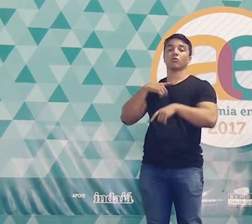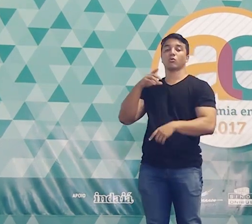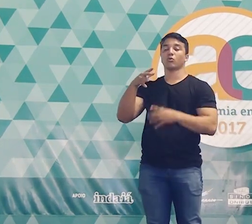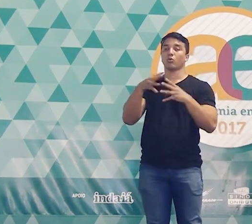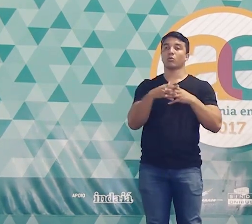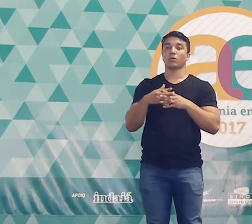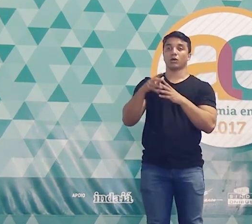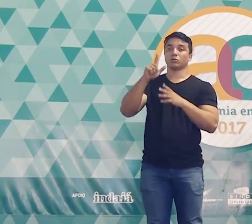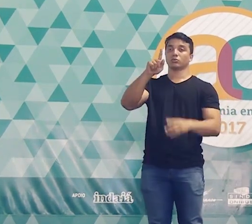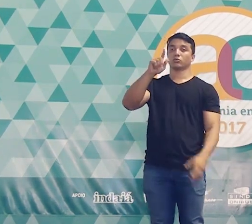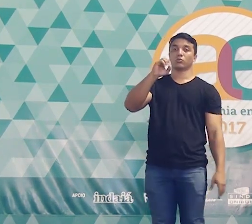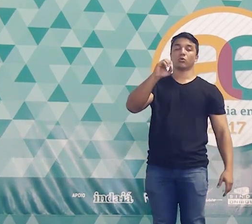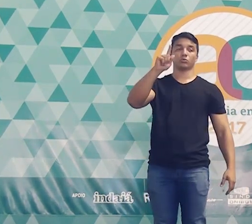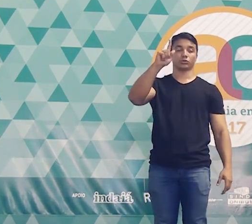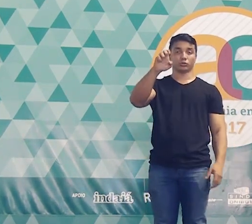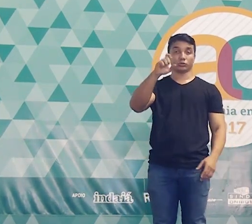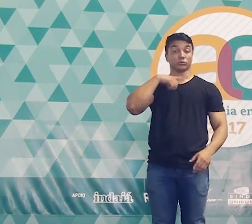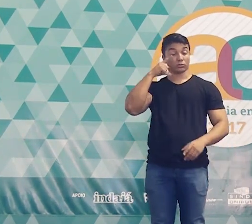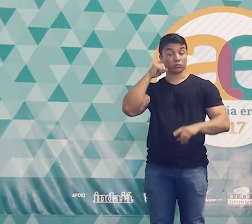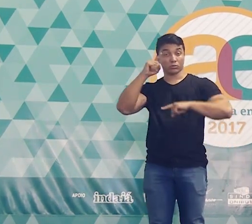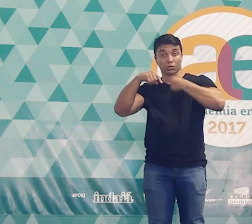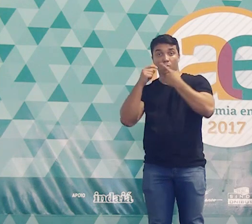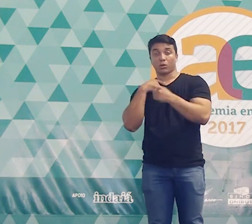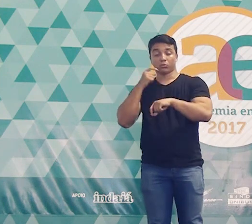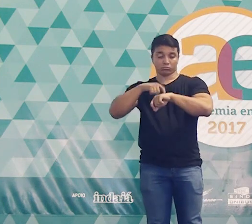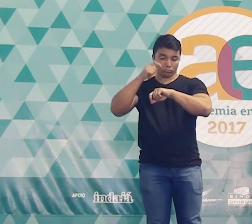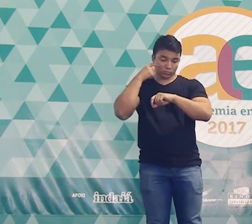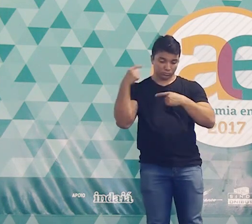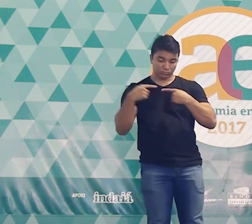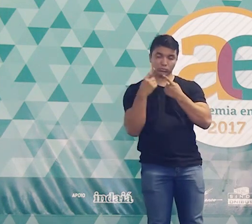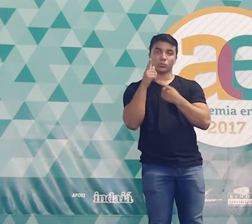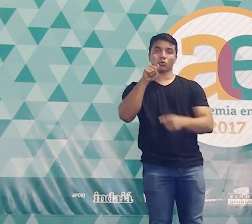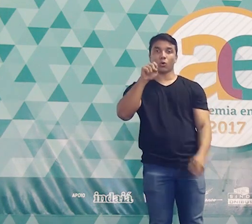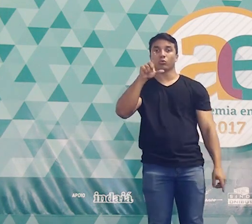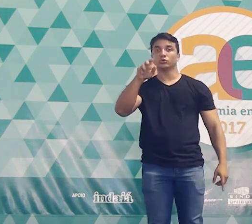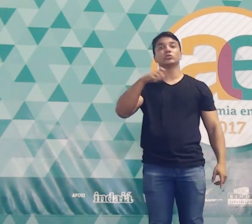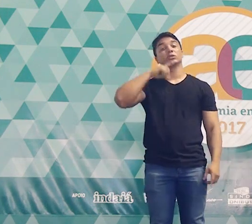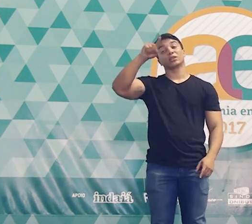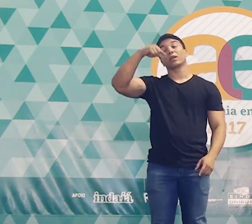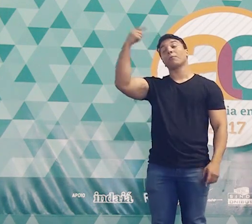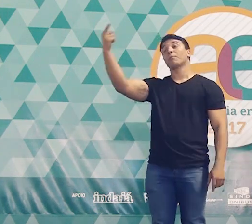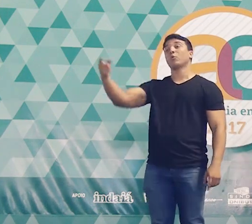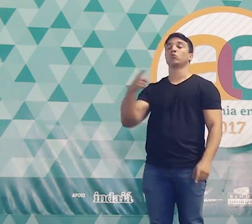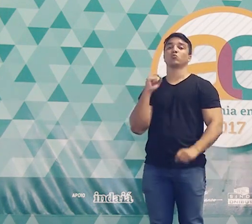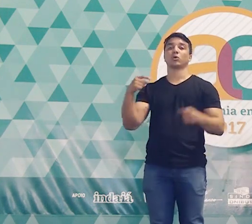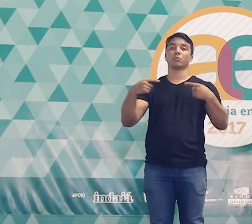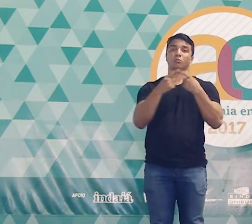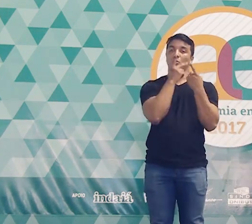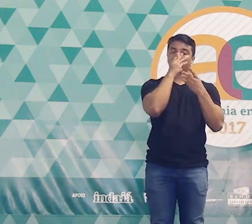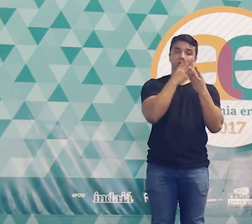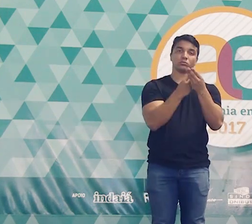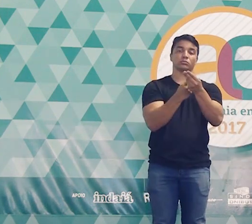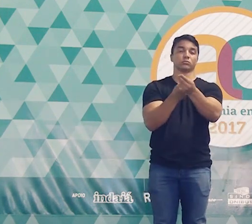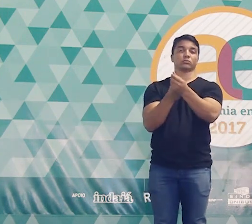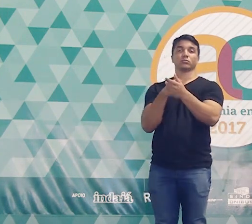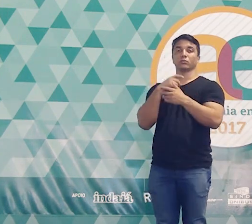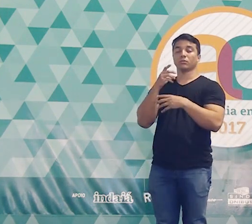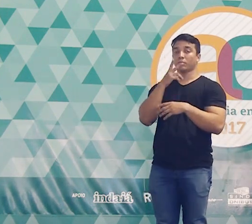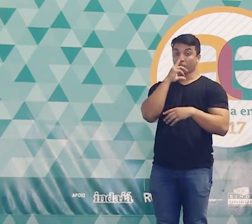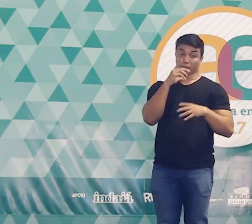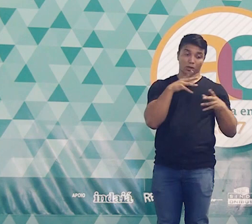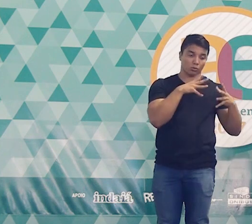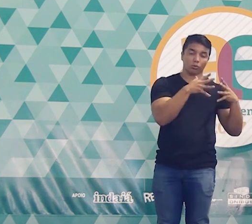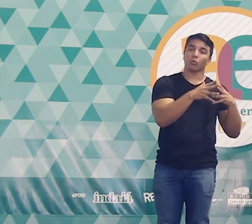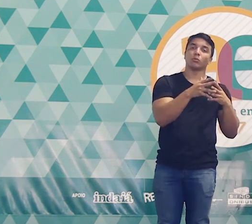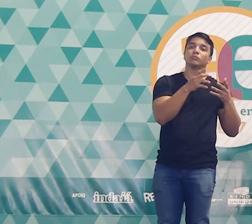de Golgi. Então, no segundo momento, você tem um complexo de Golgi. E o terceiro momento é a secreção, ou seja, o composto